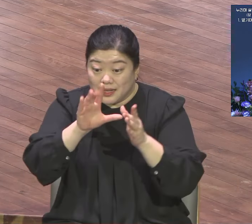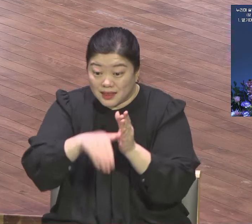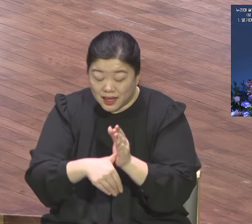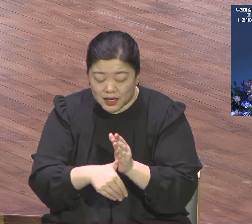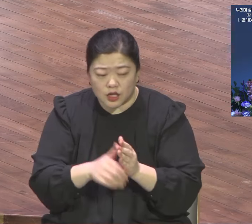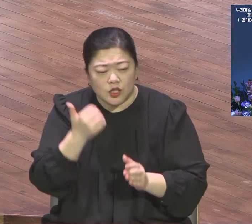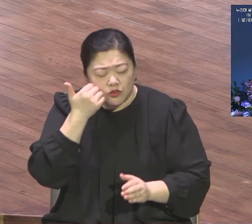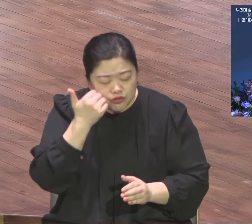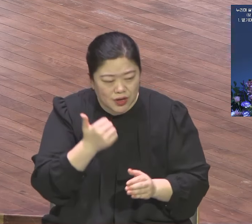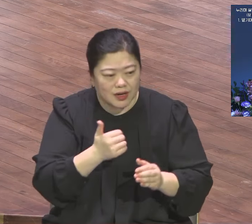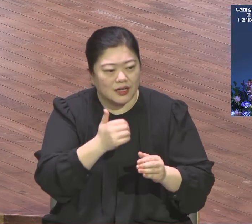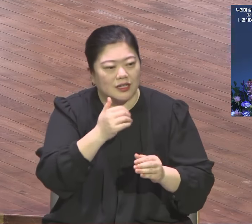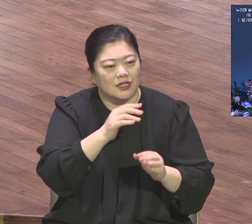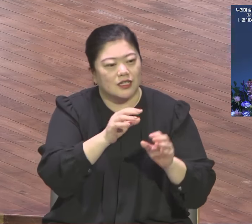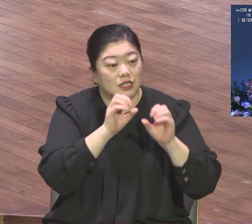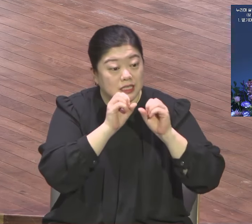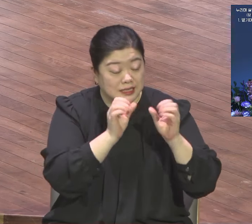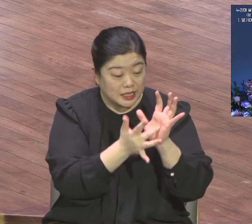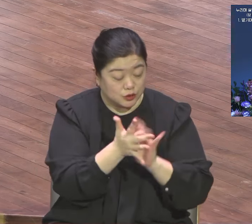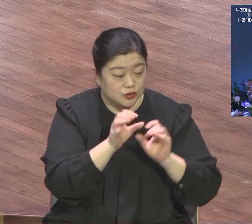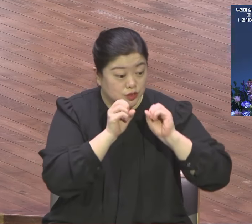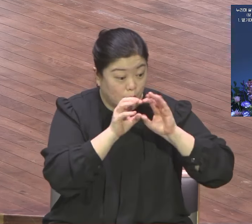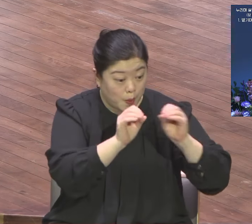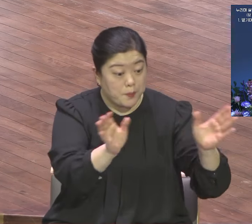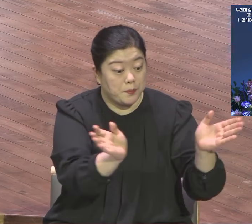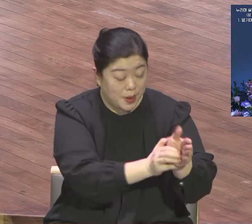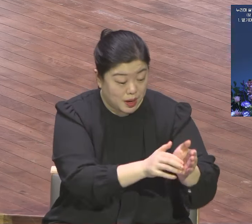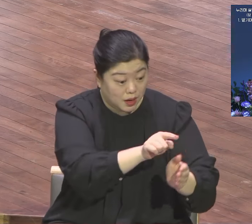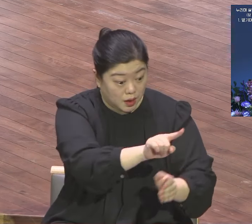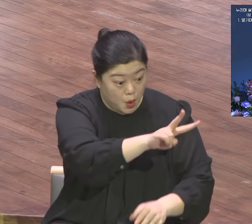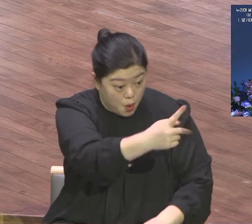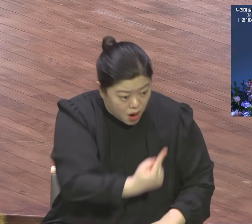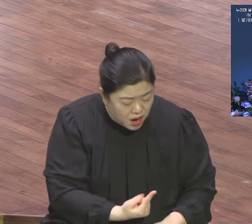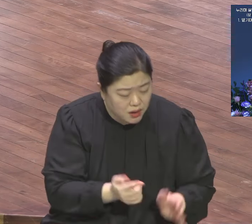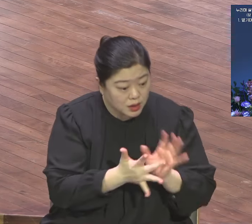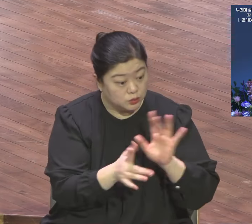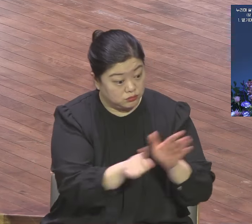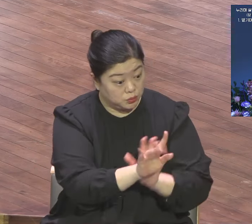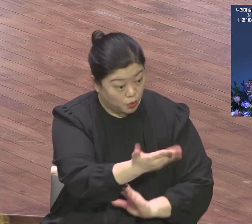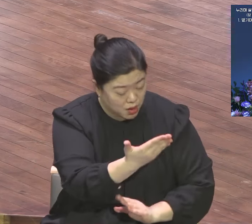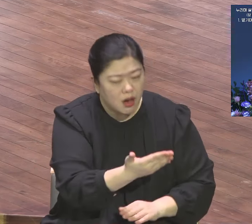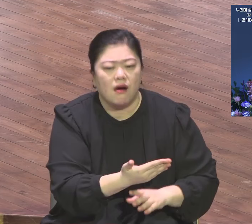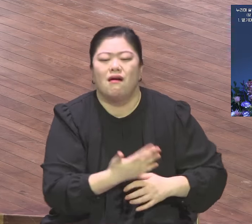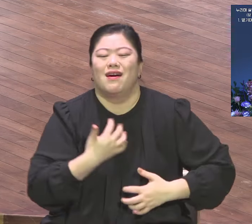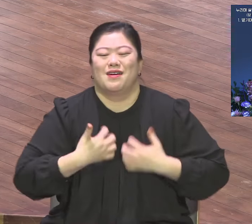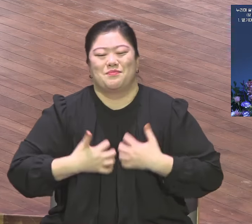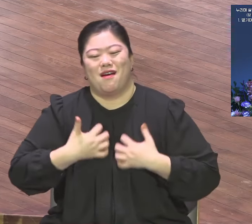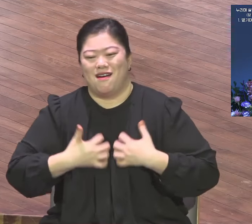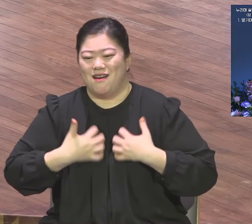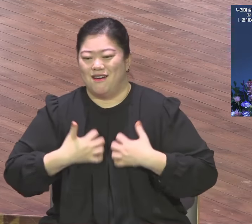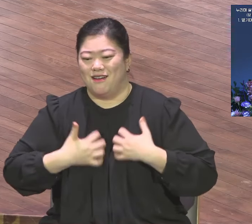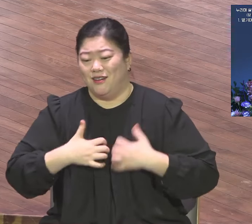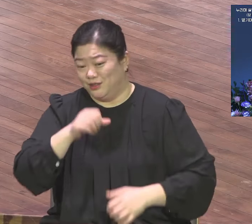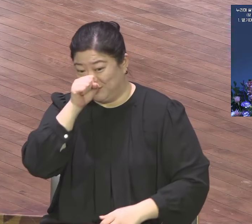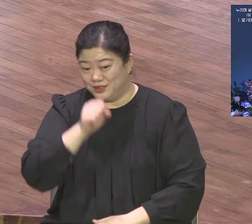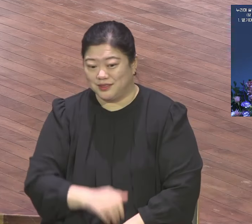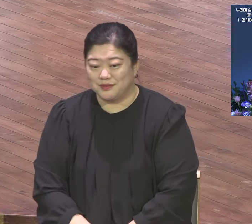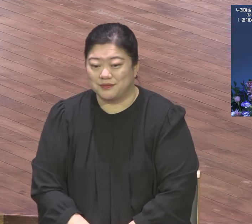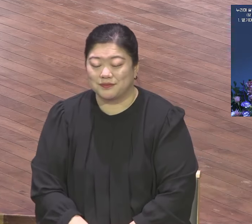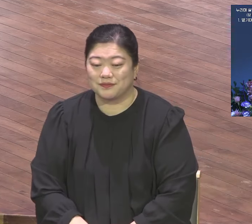돌아오도록. 이것이 생명구원이고 이것이 전도, 이것이 성교인데 어디 가든지 축제가 돼. 영계 모든